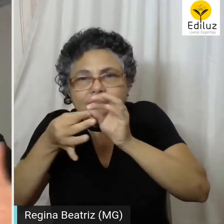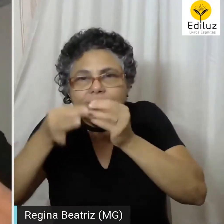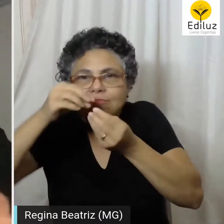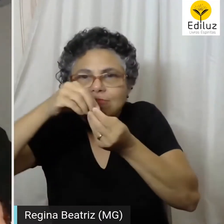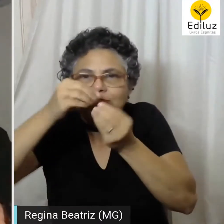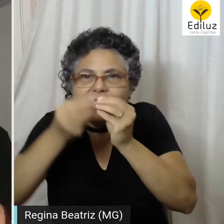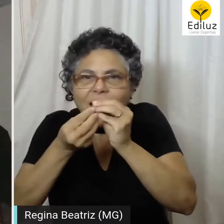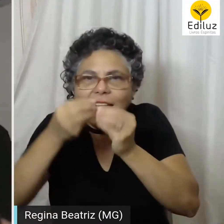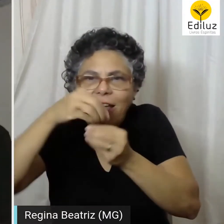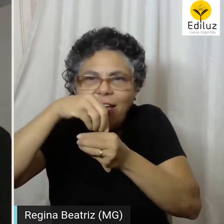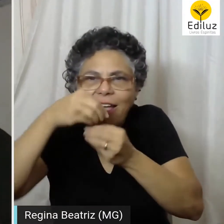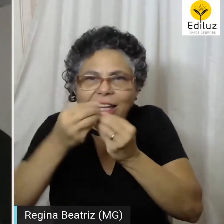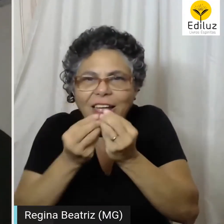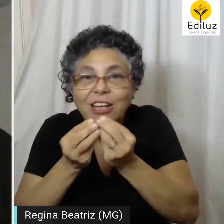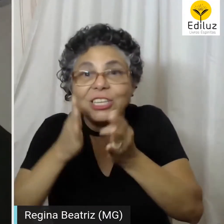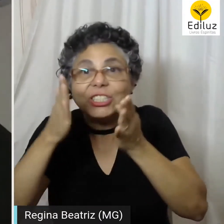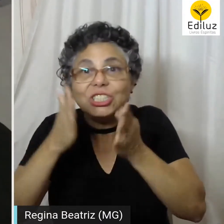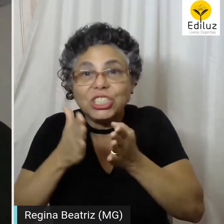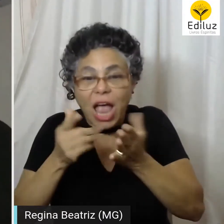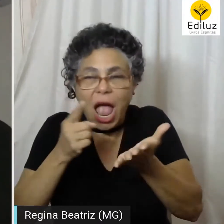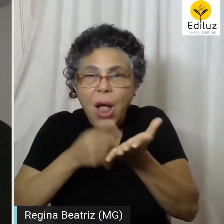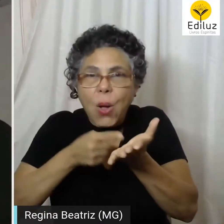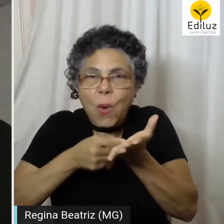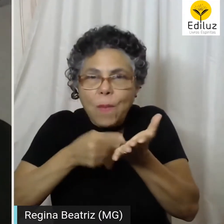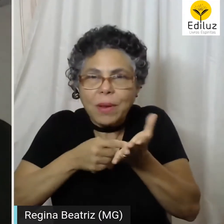já destinado a um espírito,